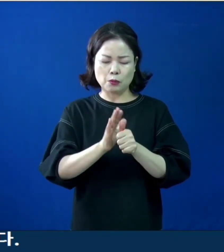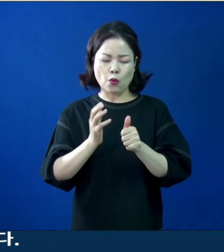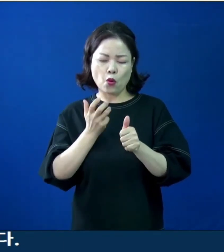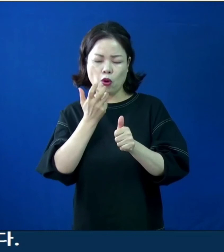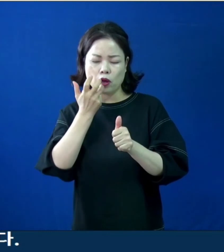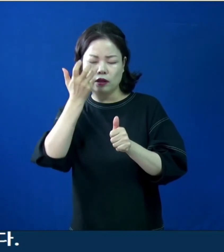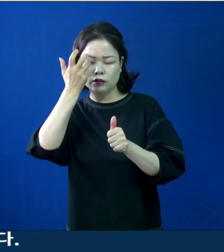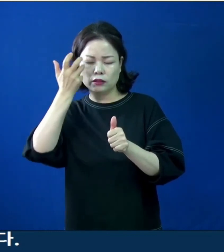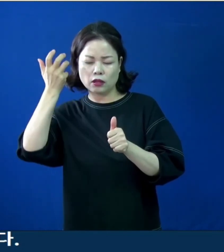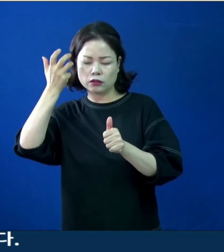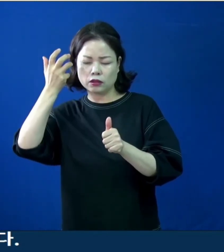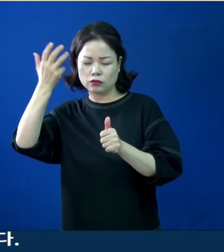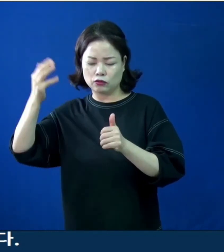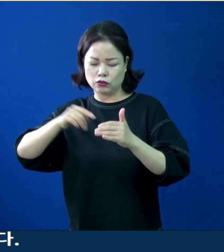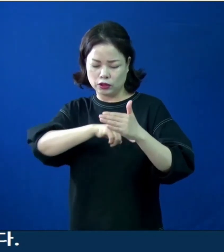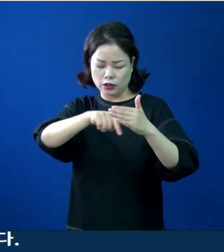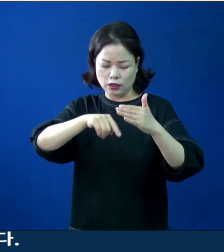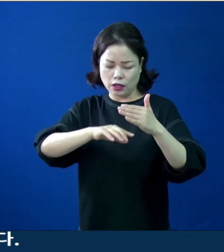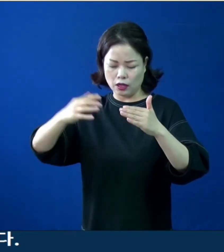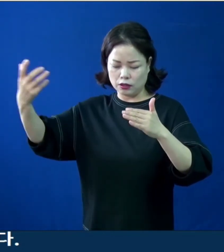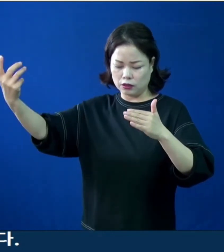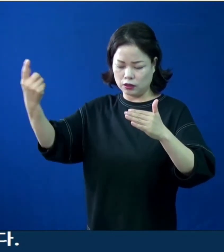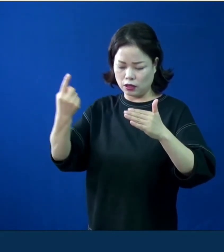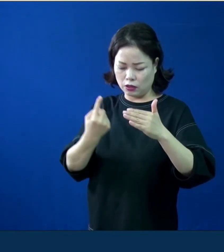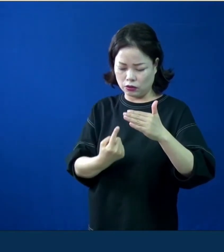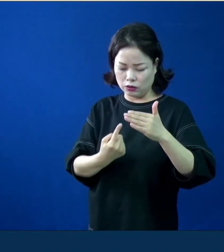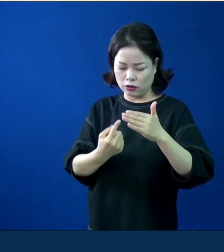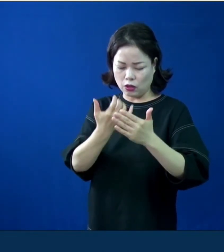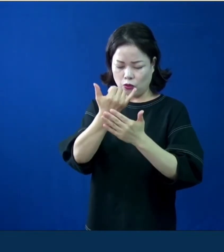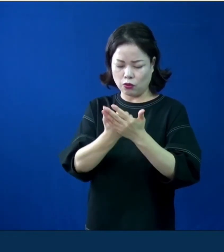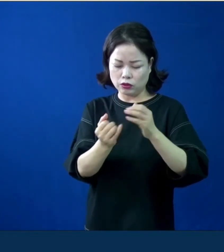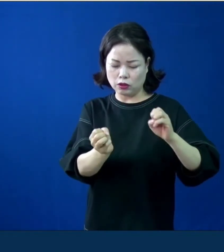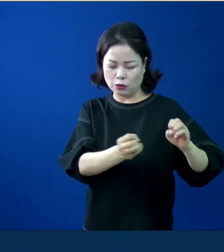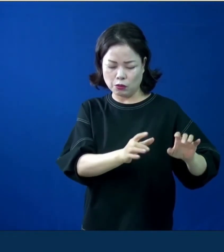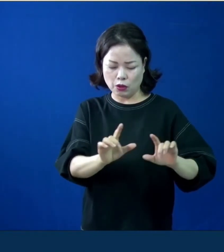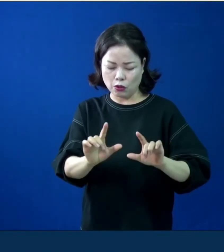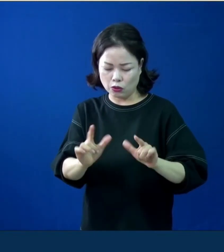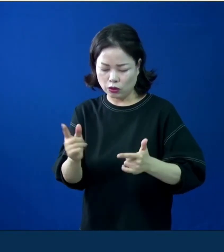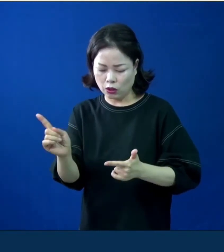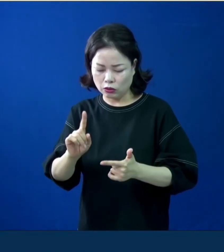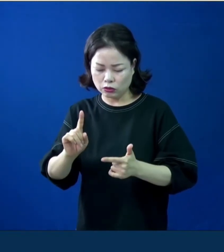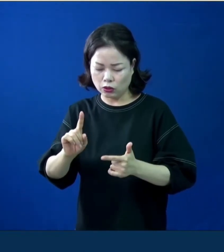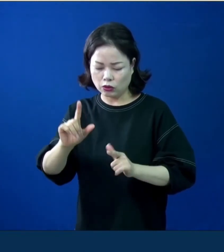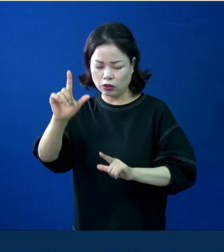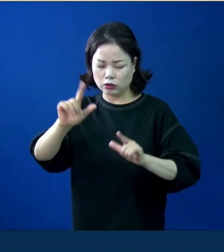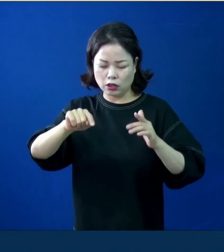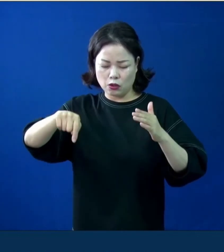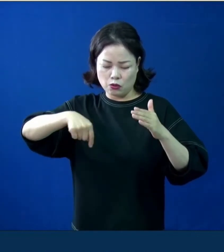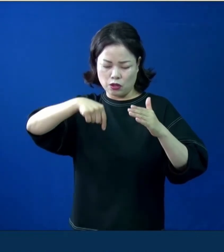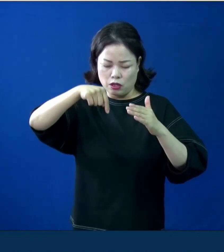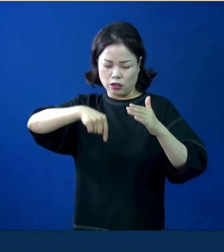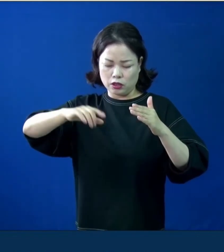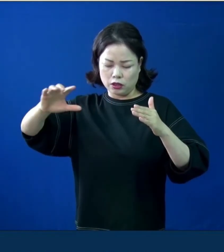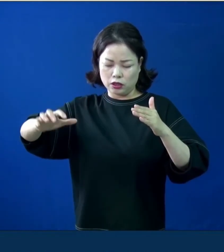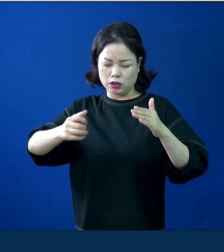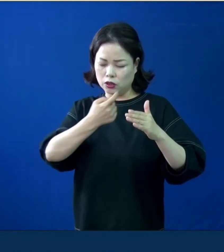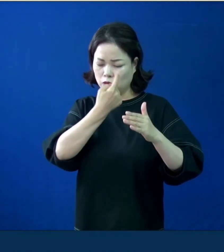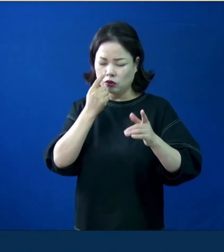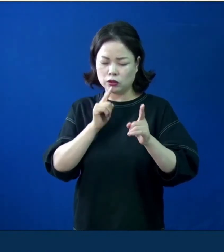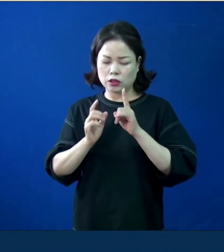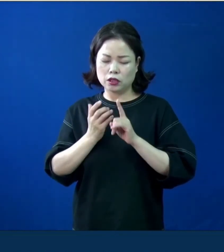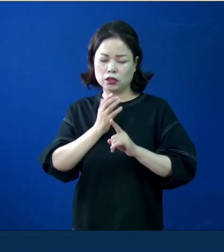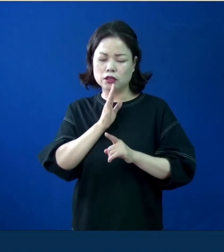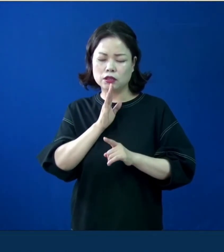영 우리 가운데 두셔서 그와 같이 버려두지 않으시고 어떠한 상황 속에서도 그리스도를 증언케 하는